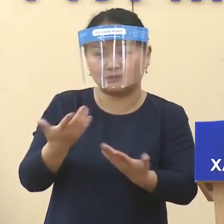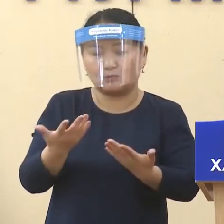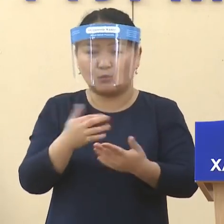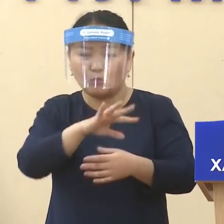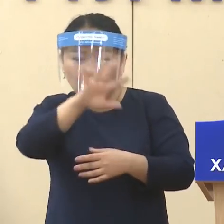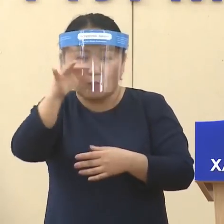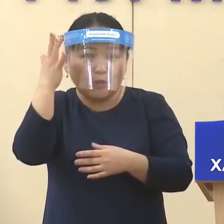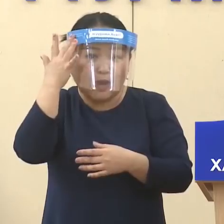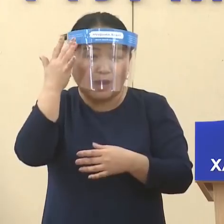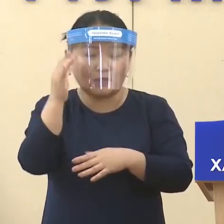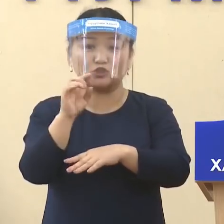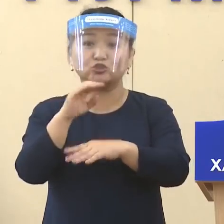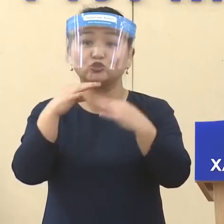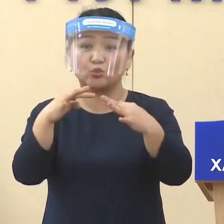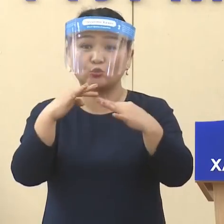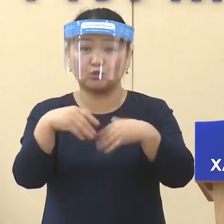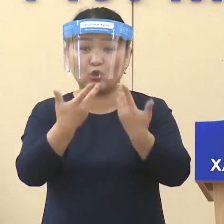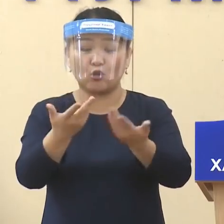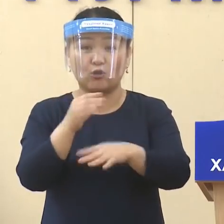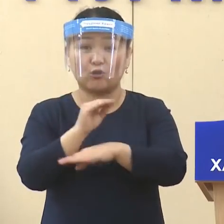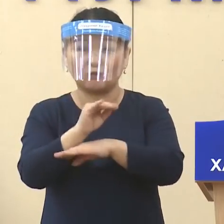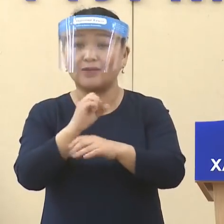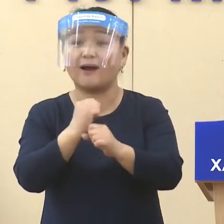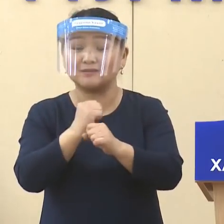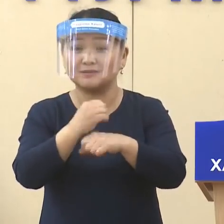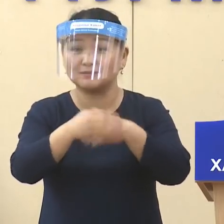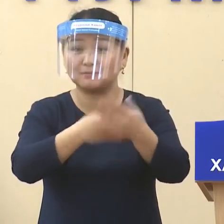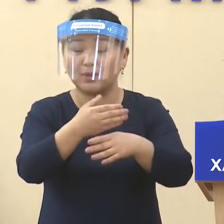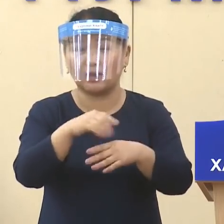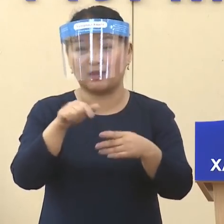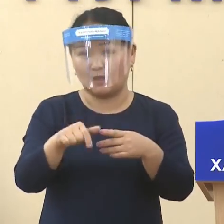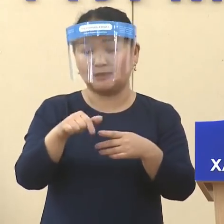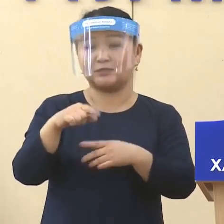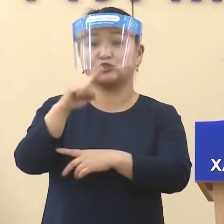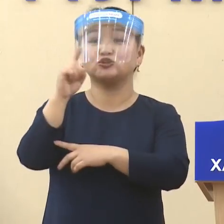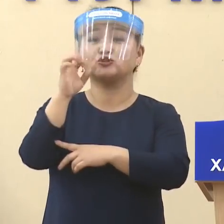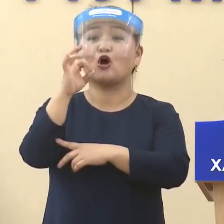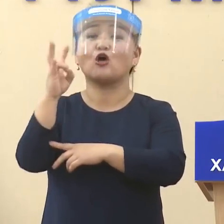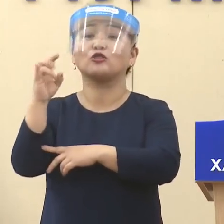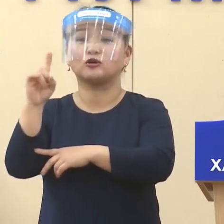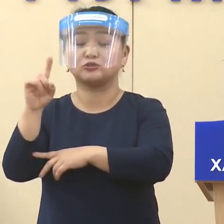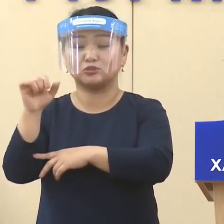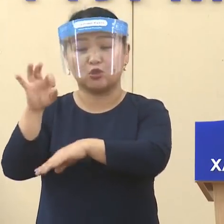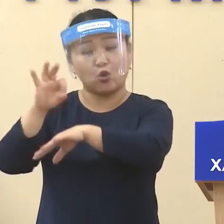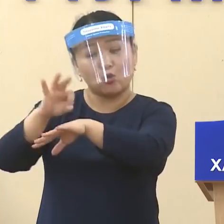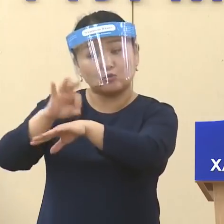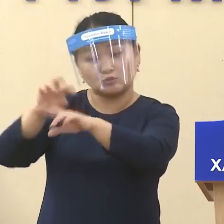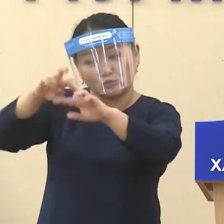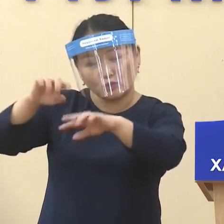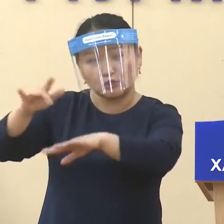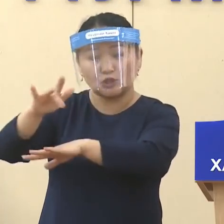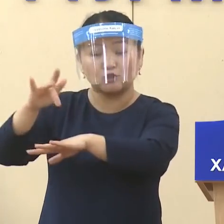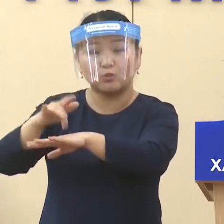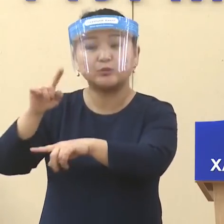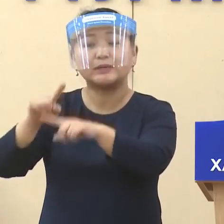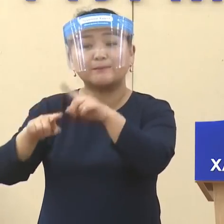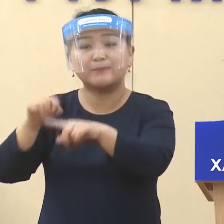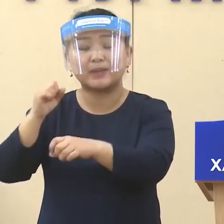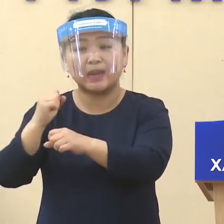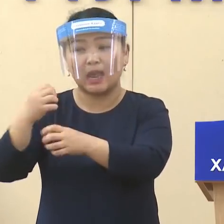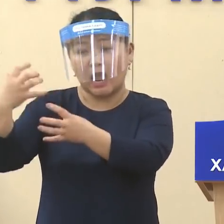ажилласан. За нөгөө талаар өгдсөн цагийн байдлын үед зооноос өвчин судлалын үндэсний төв хэрхэн ажиллах талаар даалгаврыг биелүүлж амжилттай одоо энэ